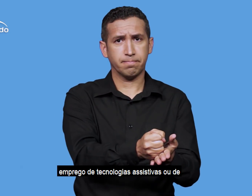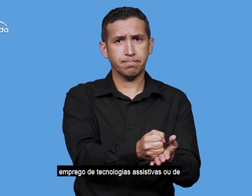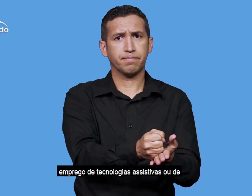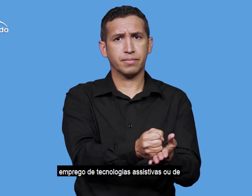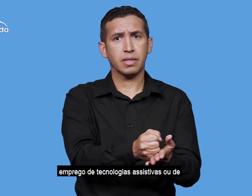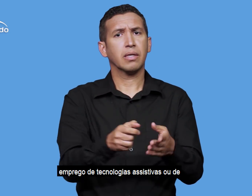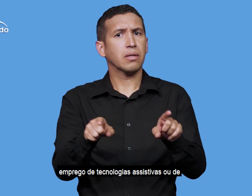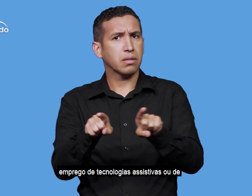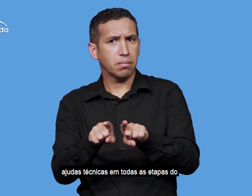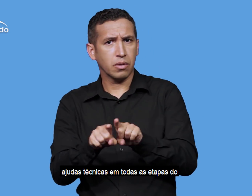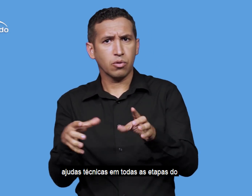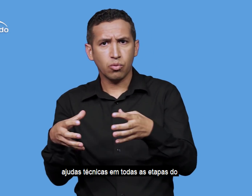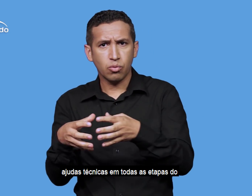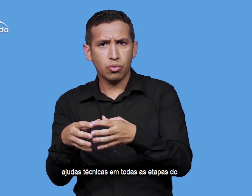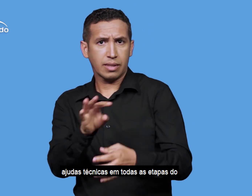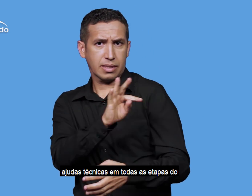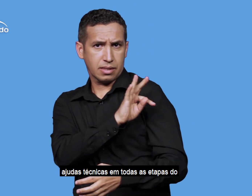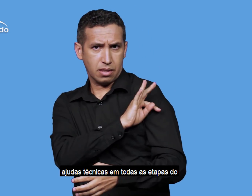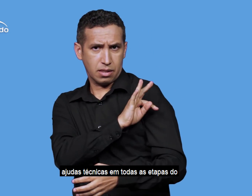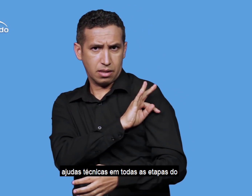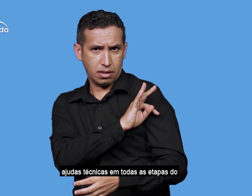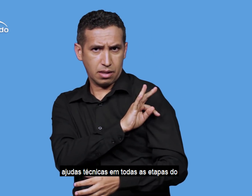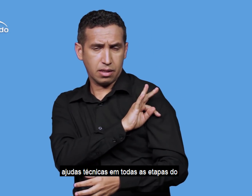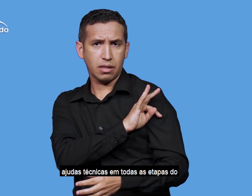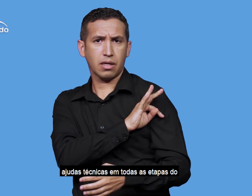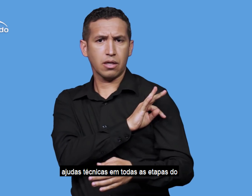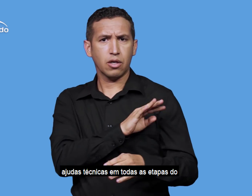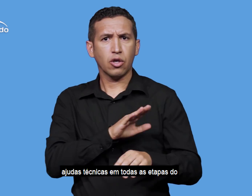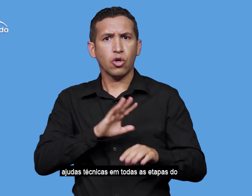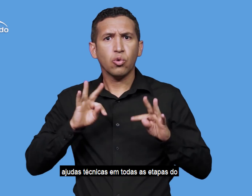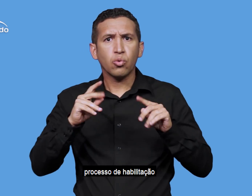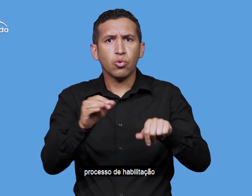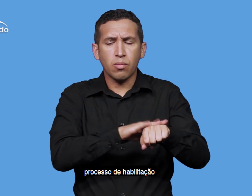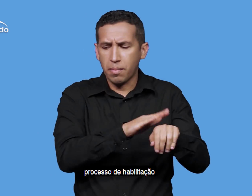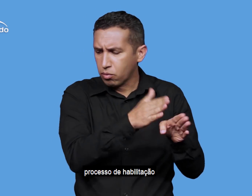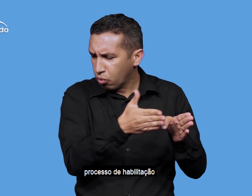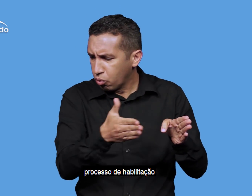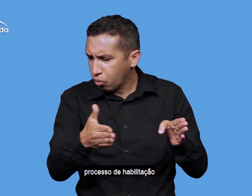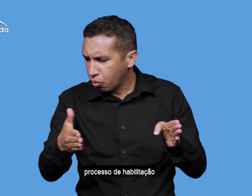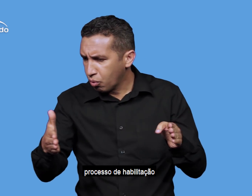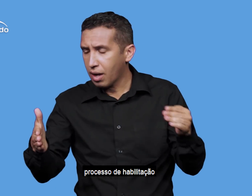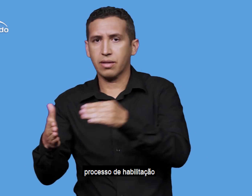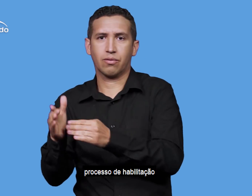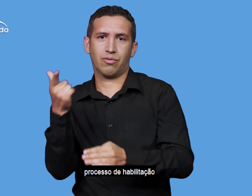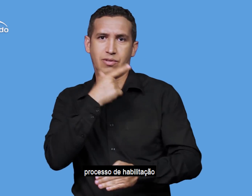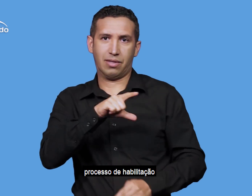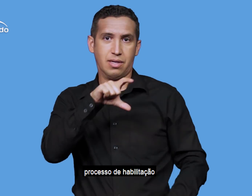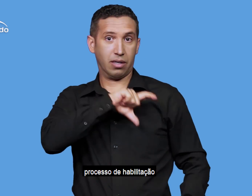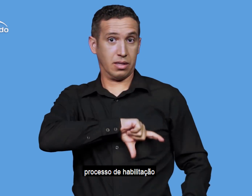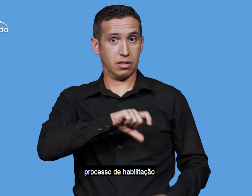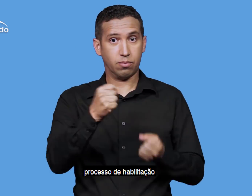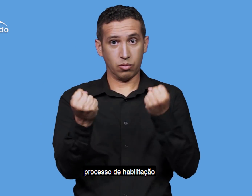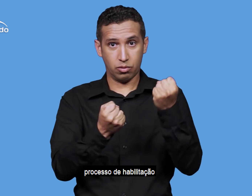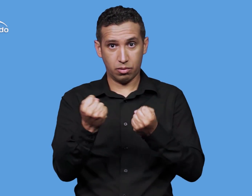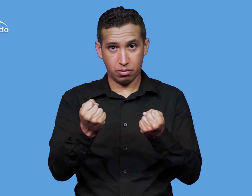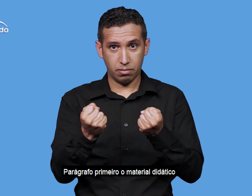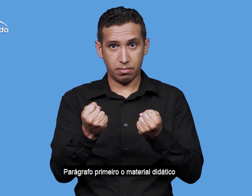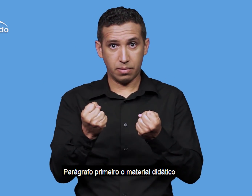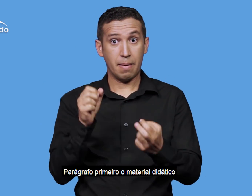ou de ajudas técnicas em todas as etapas do processo de habilitação parágrafo